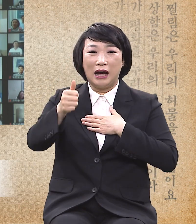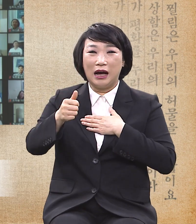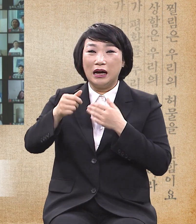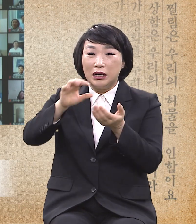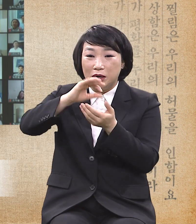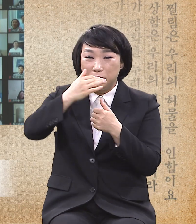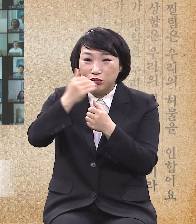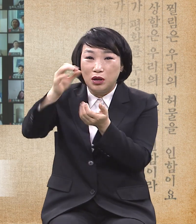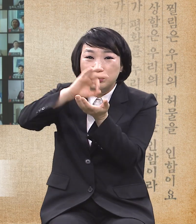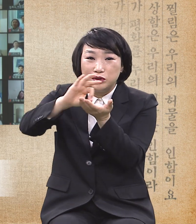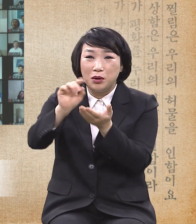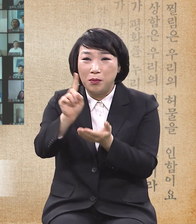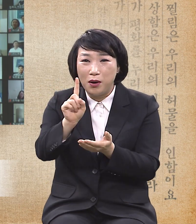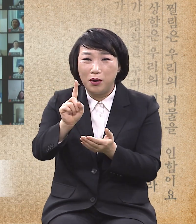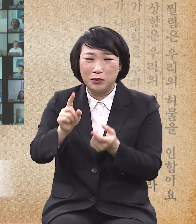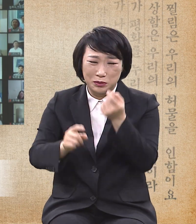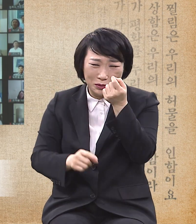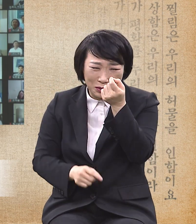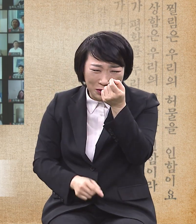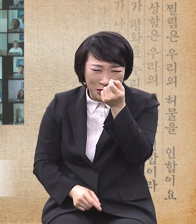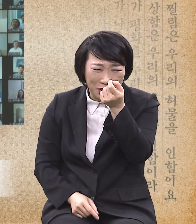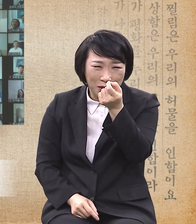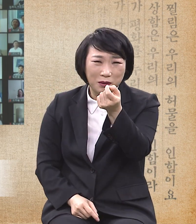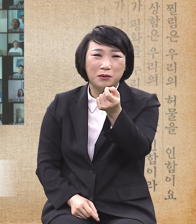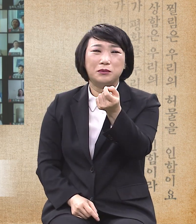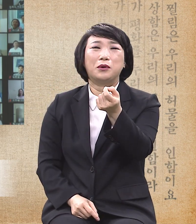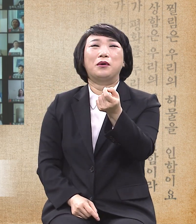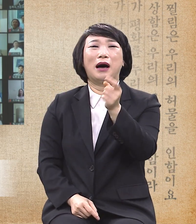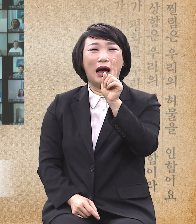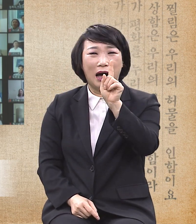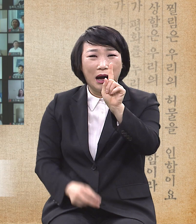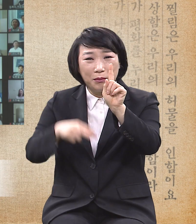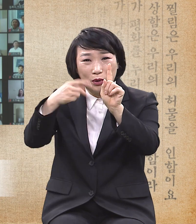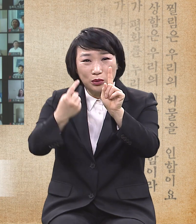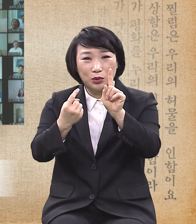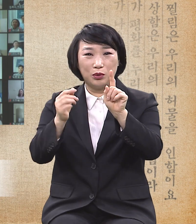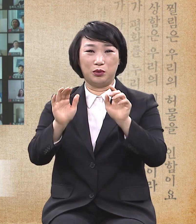어떻게 쓰시든지 단 한 번도